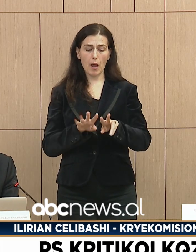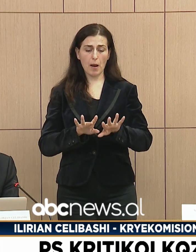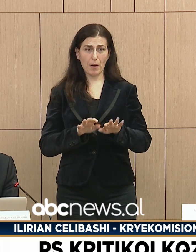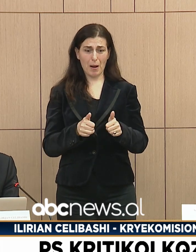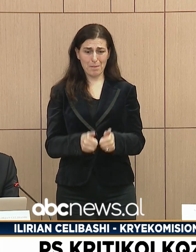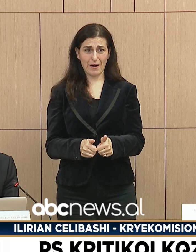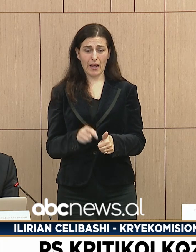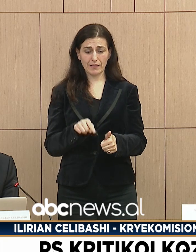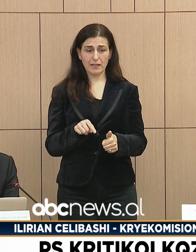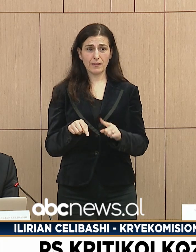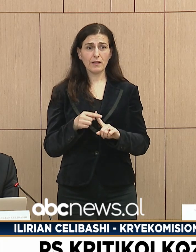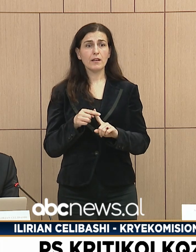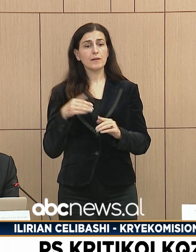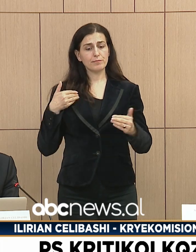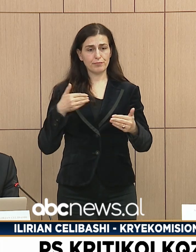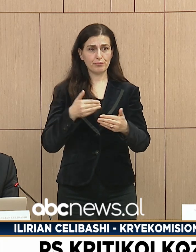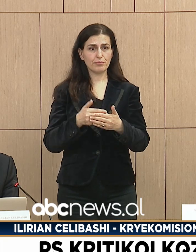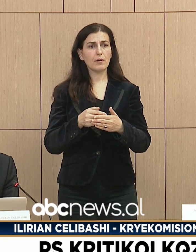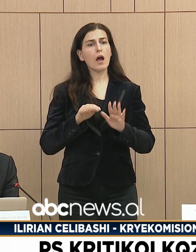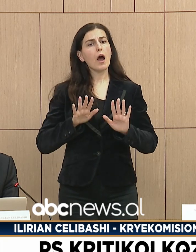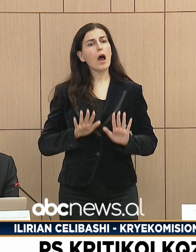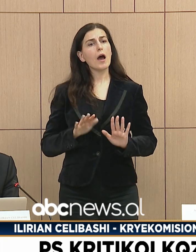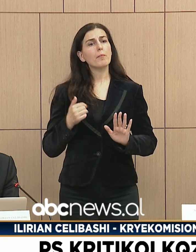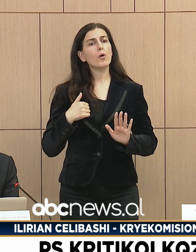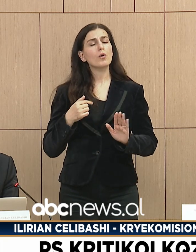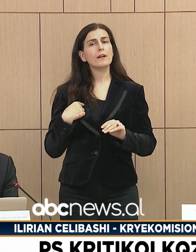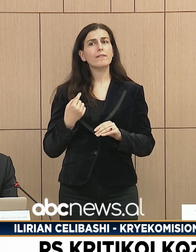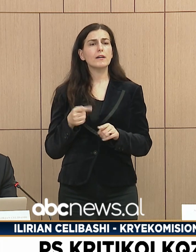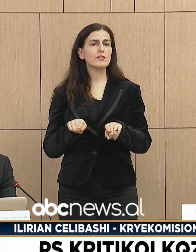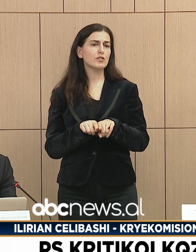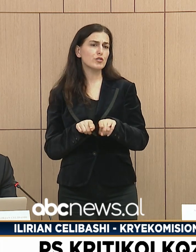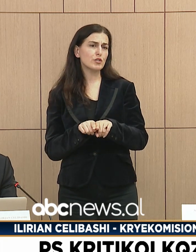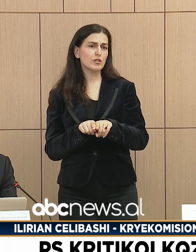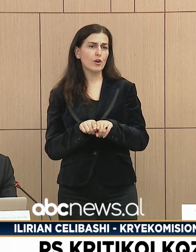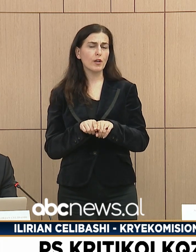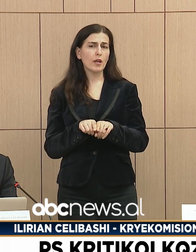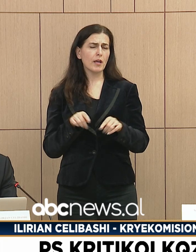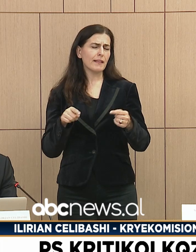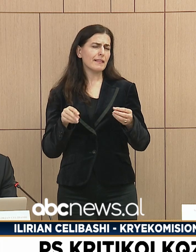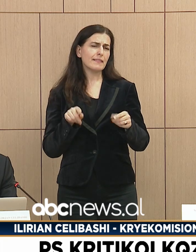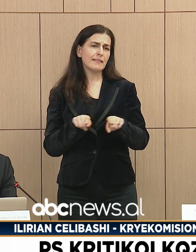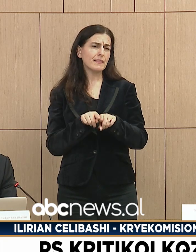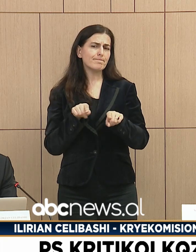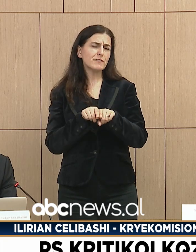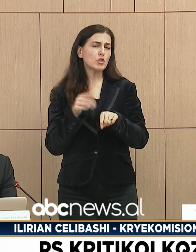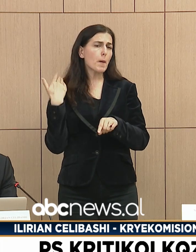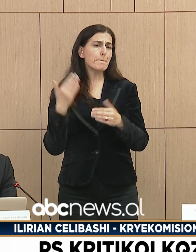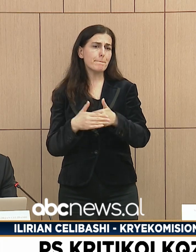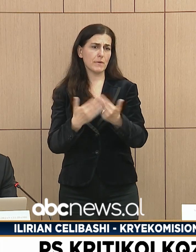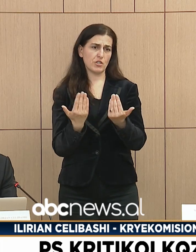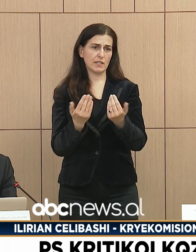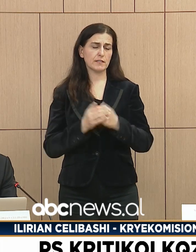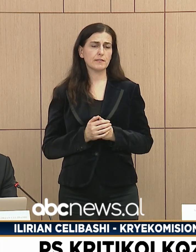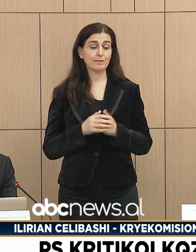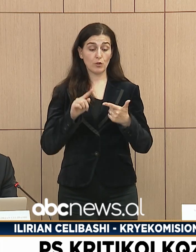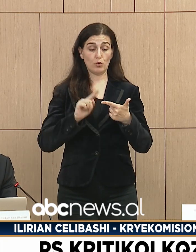kësaj periudhe kohore, apo mbetemi në ato shifra që kemi diskutuar që prej orëve të mëngjesit? Dhe dyta, lidhur me